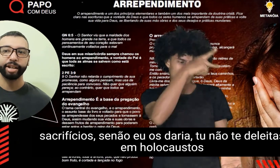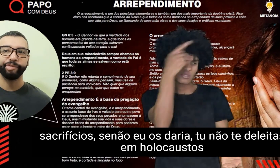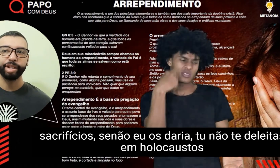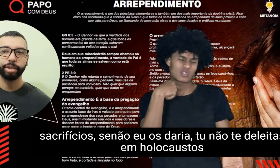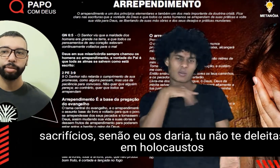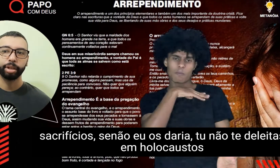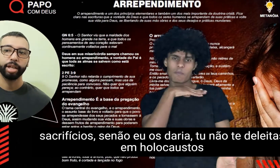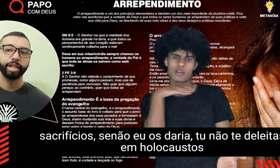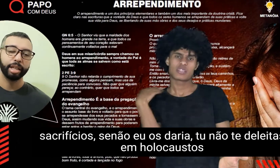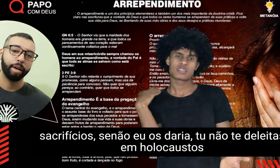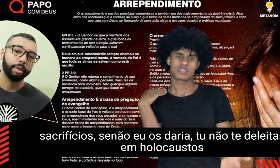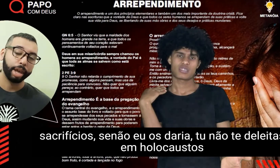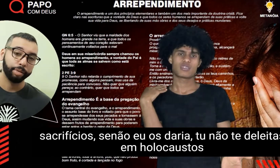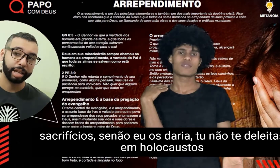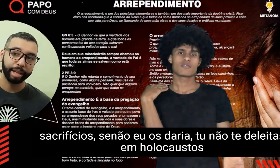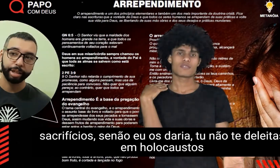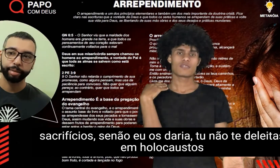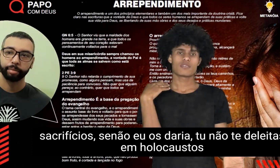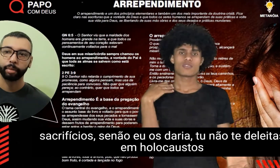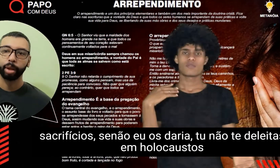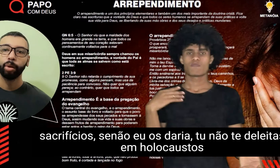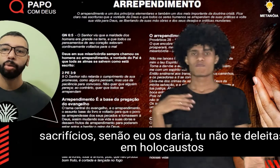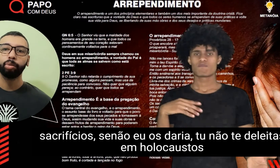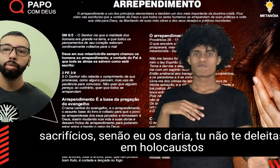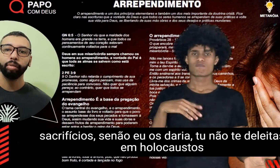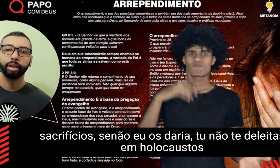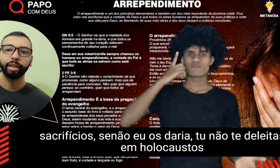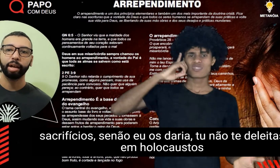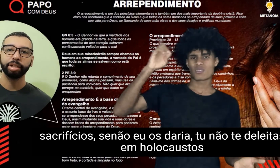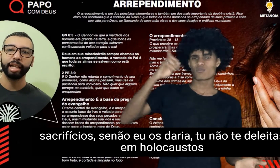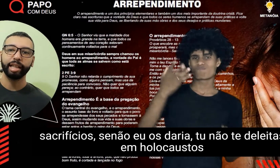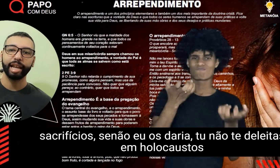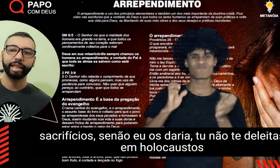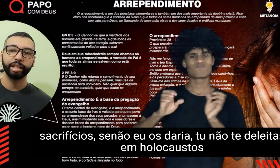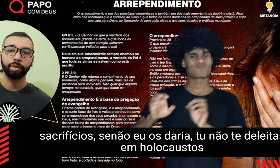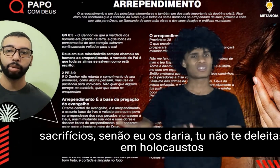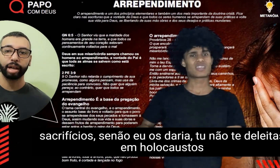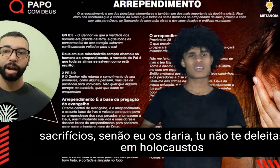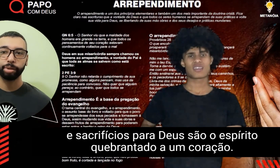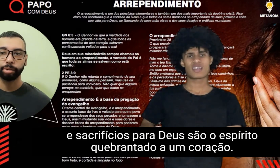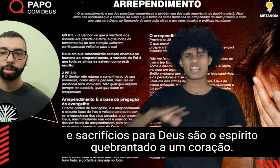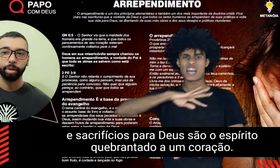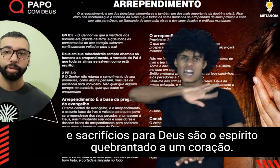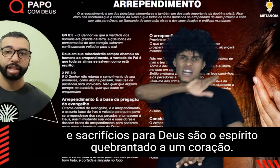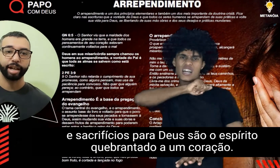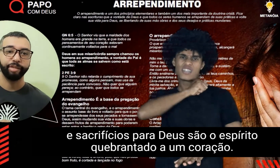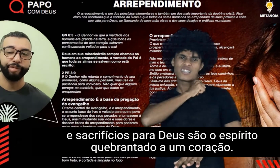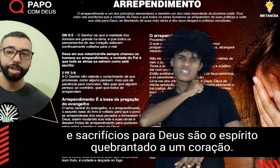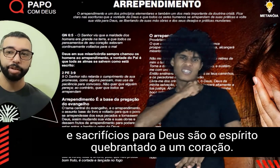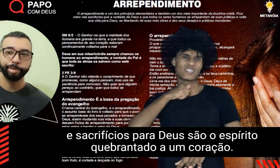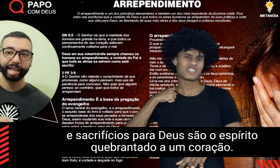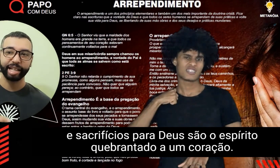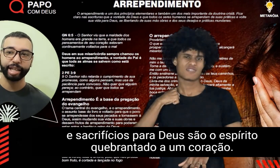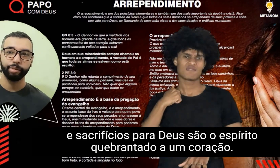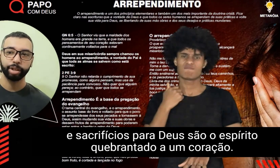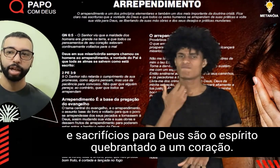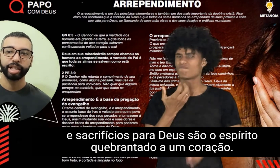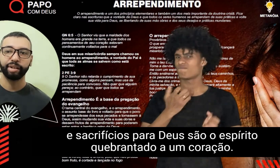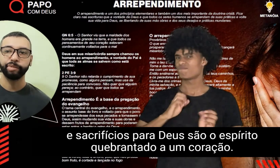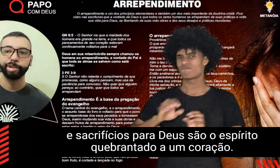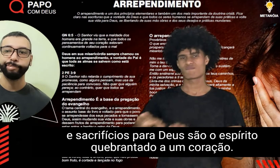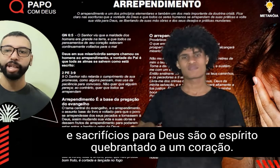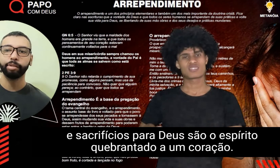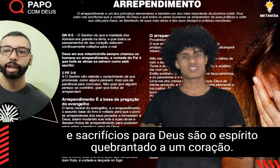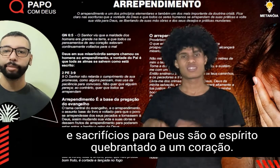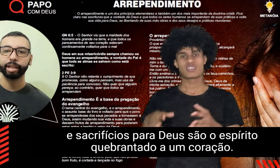desejas sacrifícios, senão eu os daria. Tu não te deleitas em holocaustos. Os sacrifícios para Deus